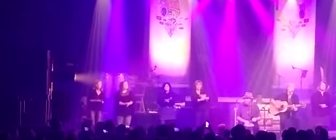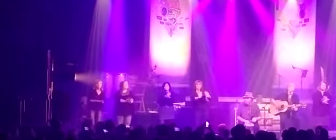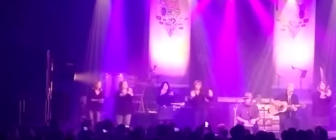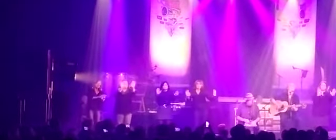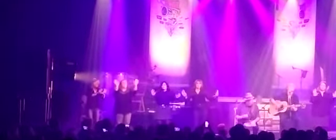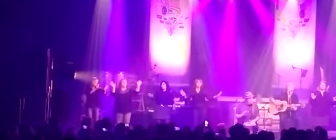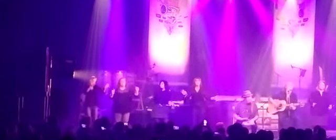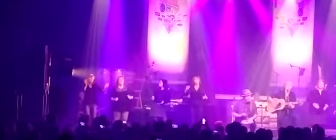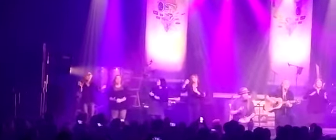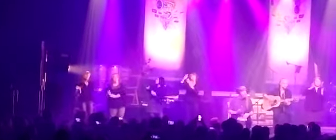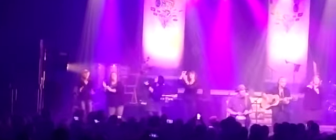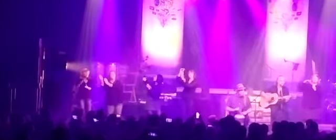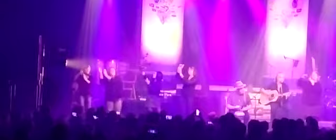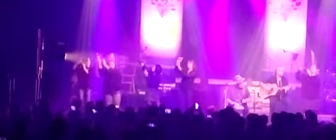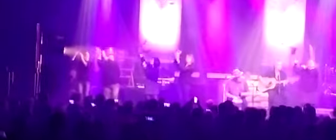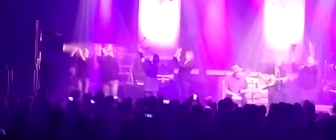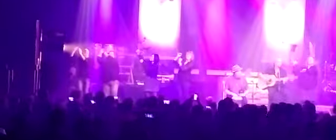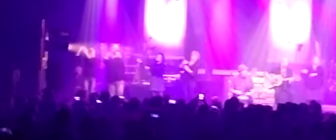souhaite